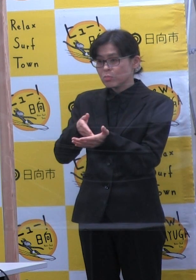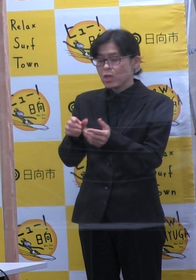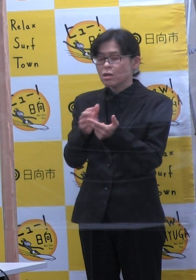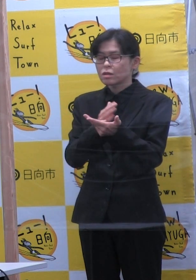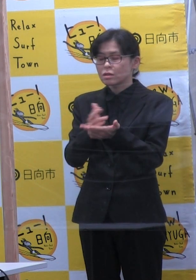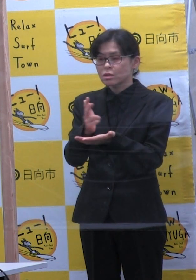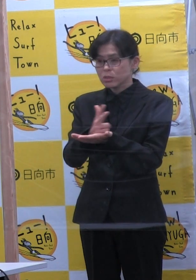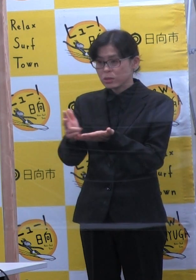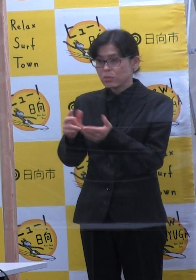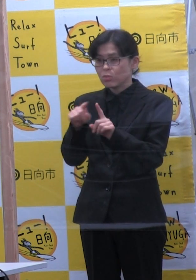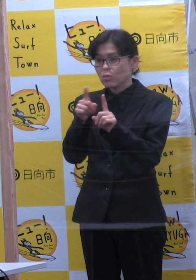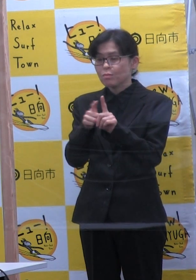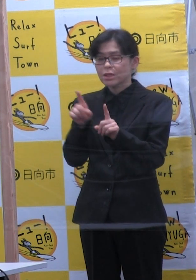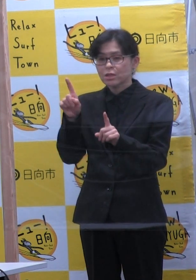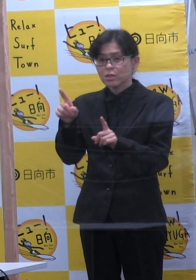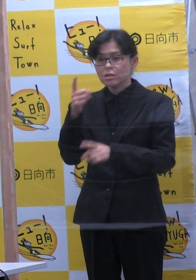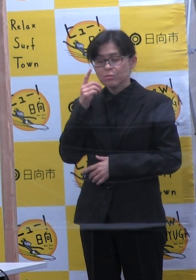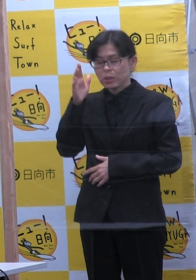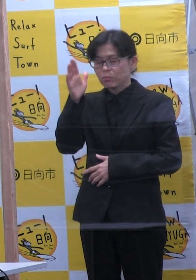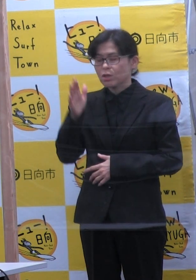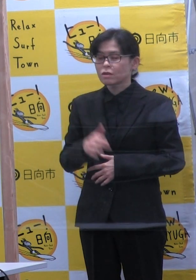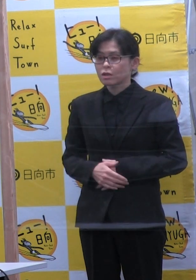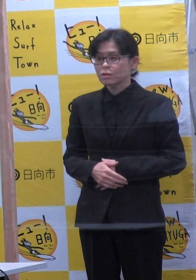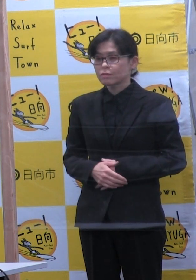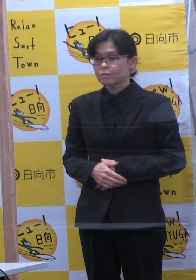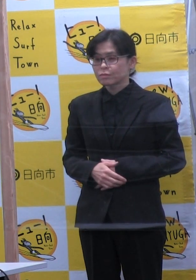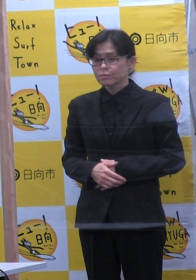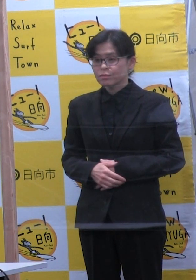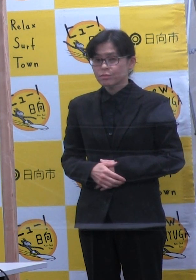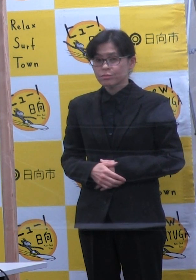料の1ページをご覧ください。